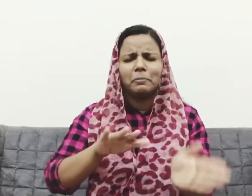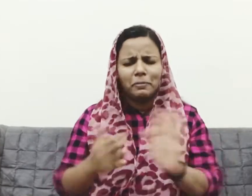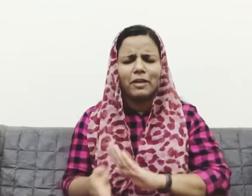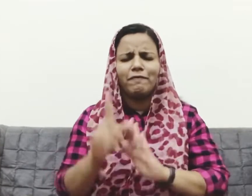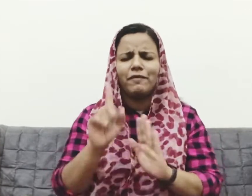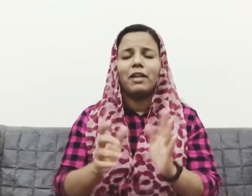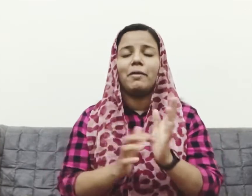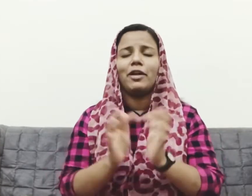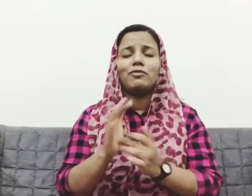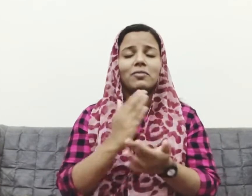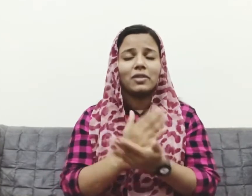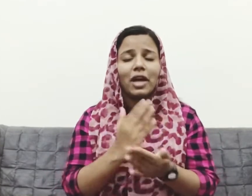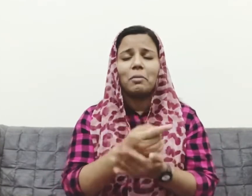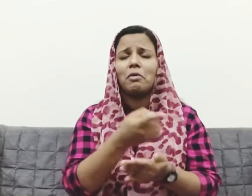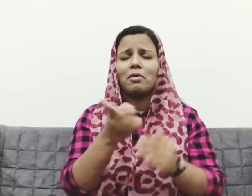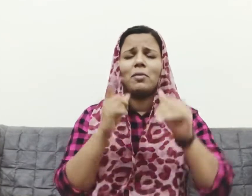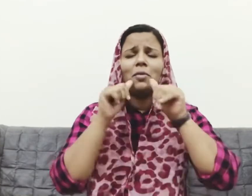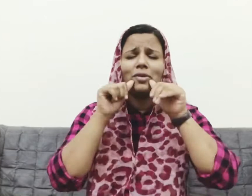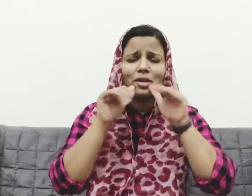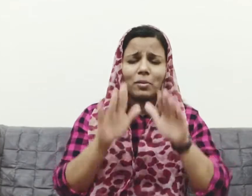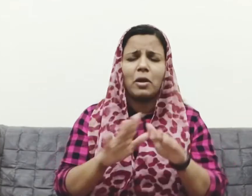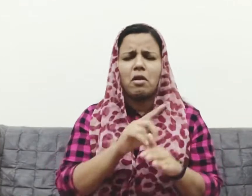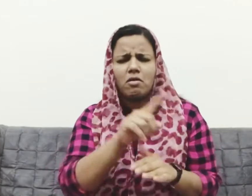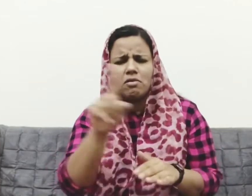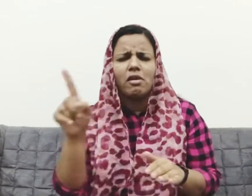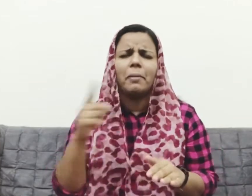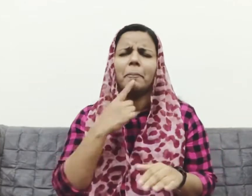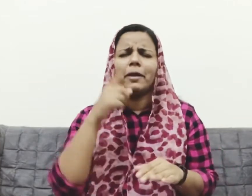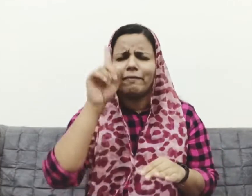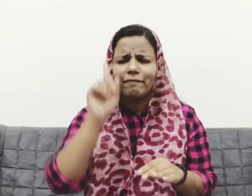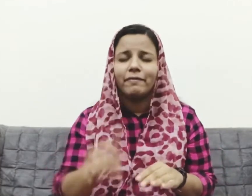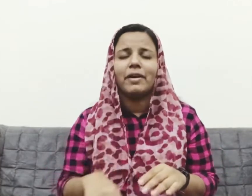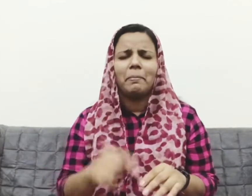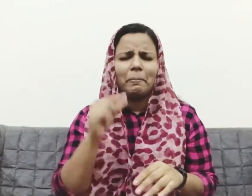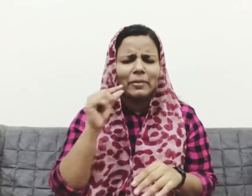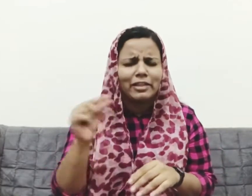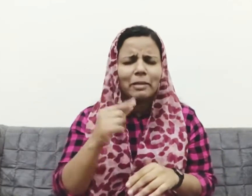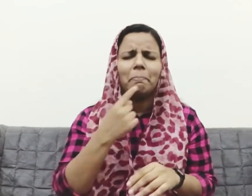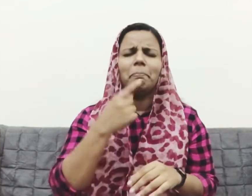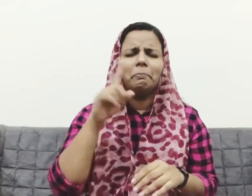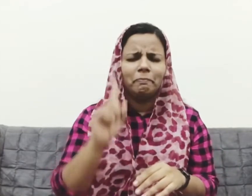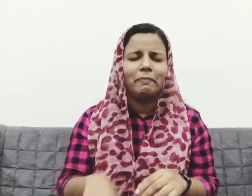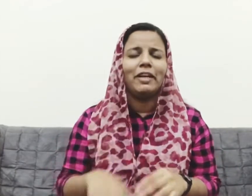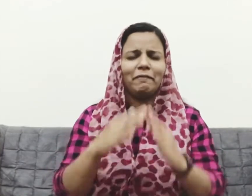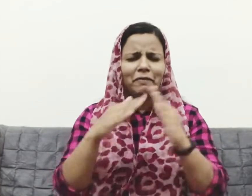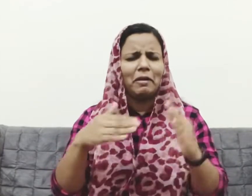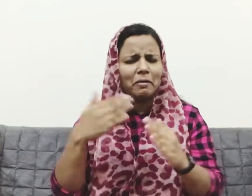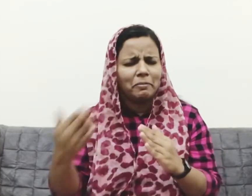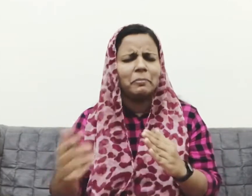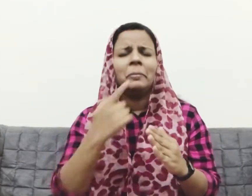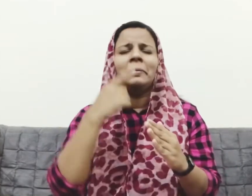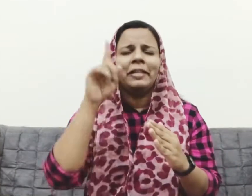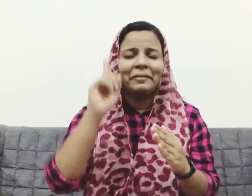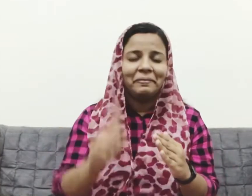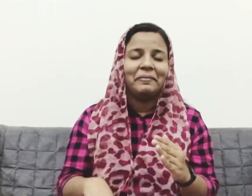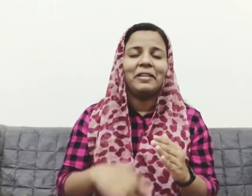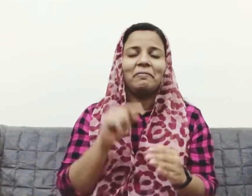ഇവരെ ഹോവിയാൽ അനുഗ്രഹിക്കപ്പെട്ടവരെന്ന് ഇവരെ കാണുന്ന സകലരും വിളിച്ച് പറയട്ടെ, ഇവരുടെ ചാർച്ചക്കാർ പറയട്ടെ, ഇവരുടെ ബന്ധുക്കാർ പറയട്ടെ, ഇവരുടെ അയൽവാസികൾ പറയട്ടെ,